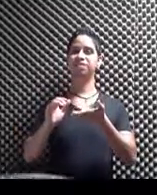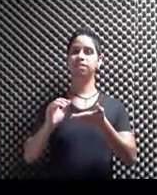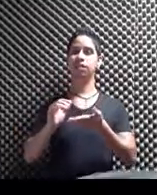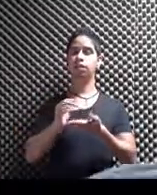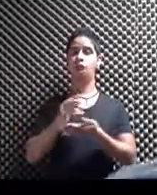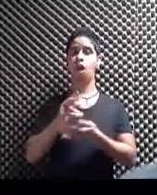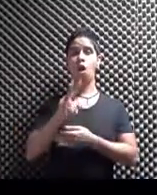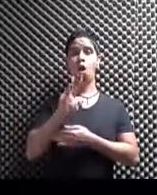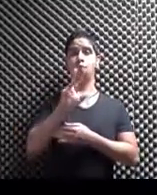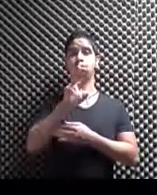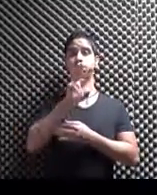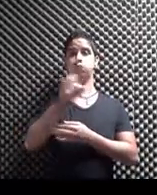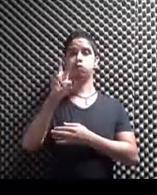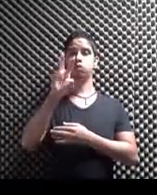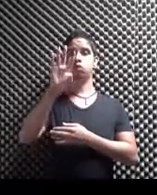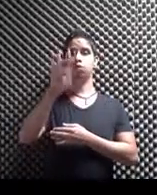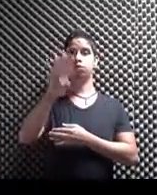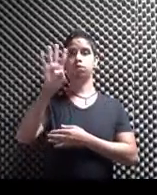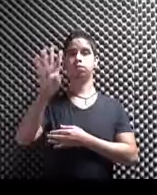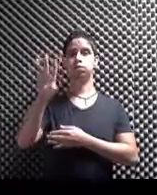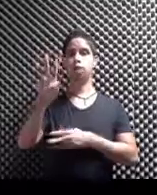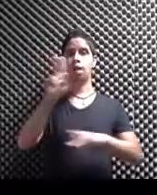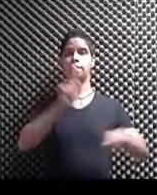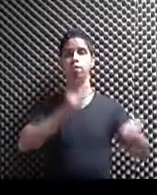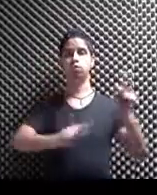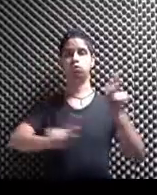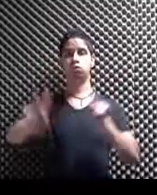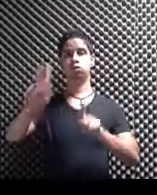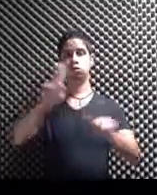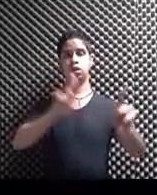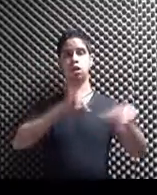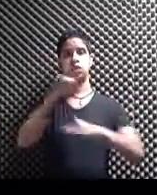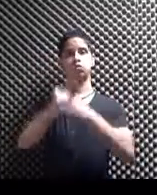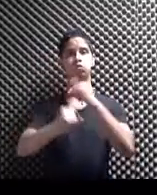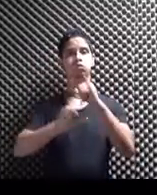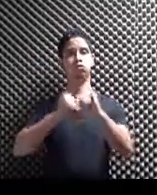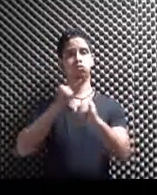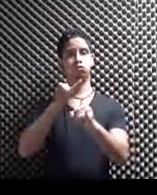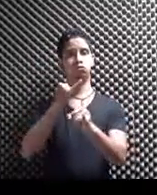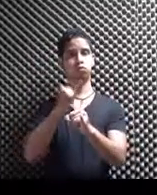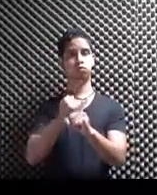doscientos cuarenta y cuatro personas instituciones